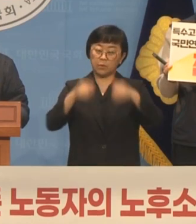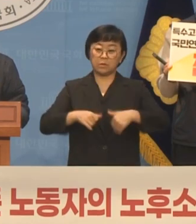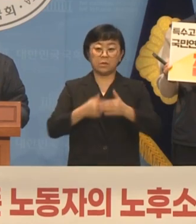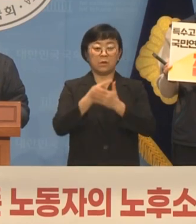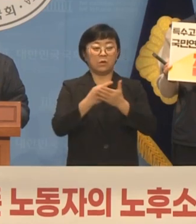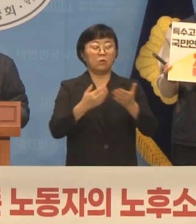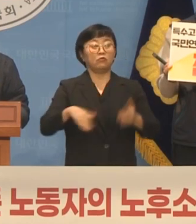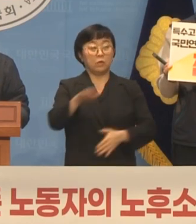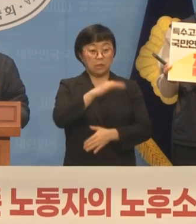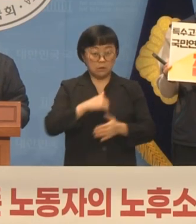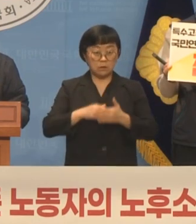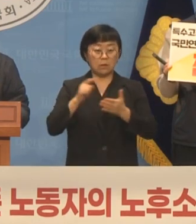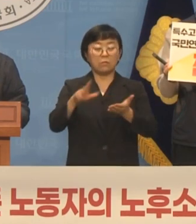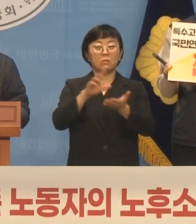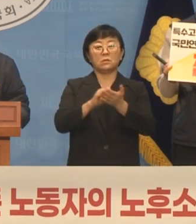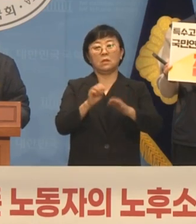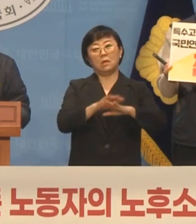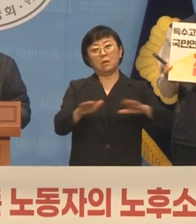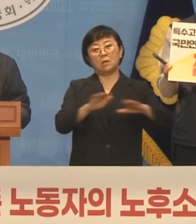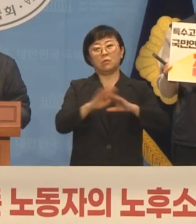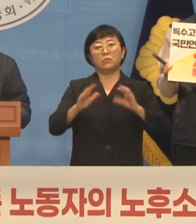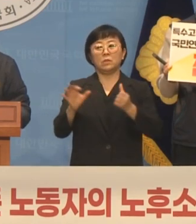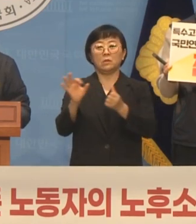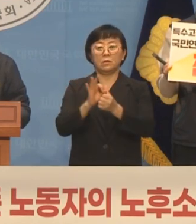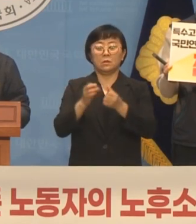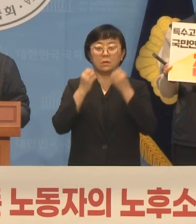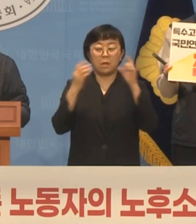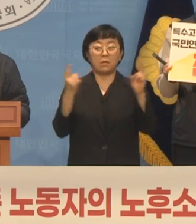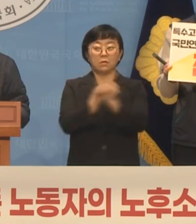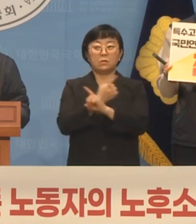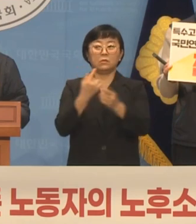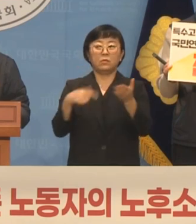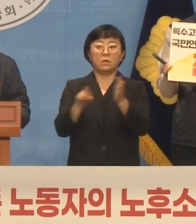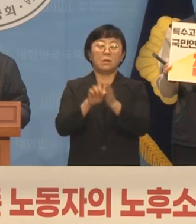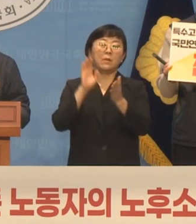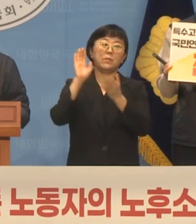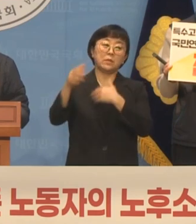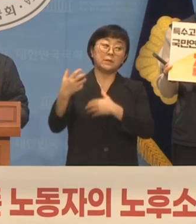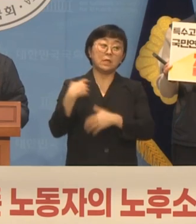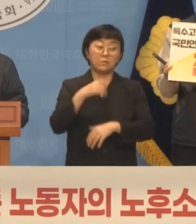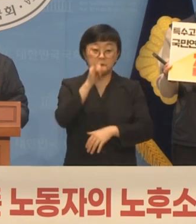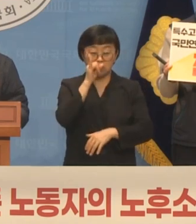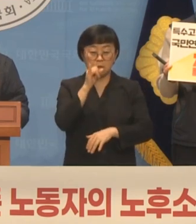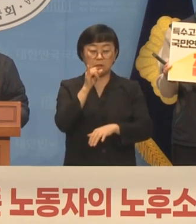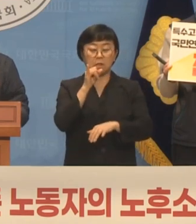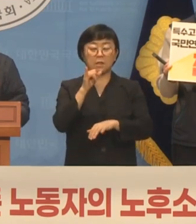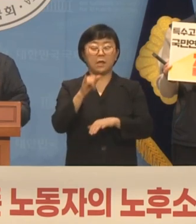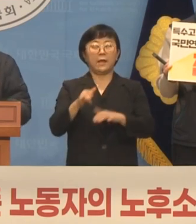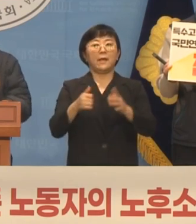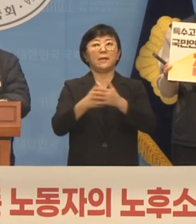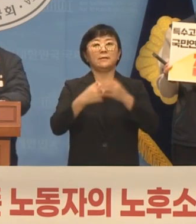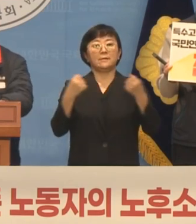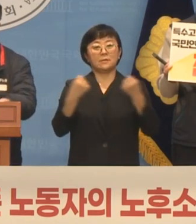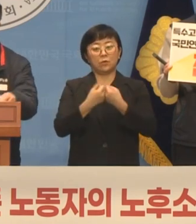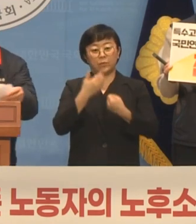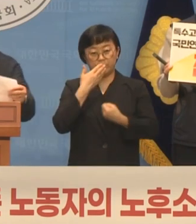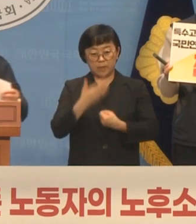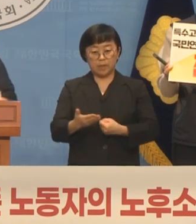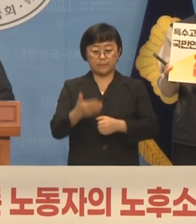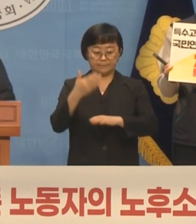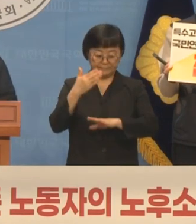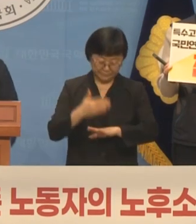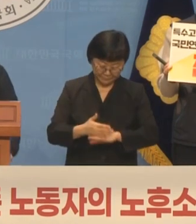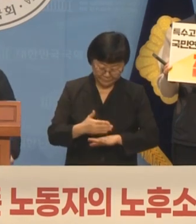민주노총은 이러한 과제 해결과 국민연금 개혁을 위해 앞으로도 책임성 있게 싸워 나갈 것입니다. 감사합니다.